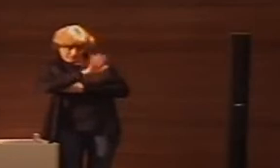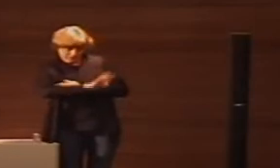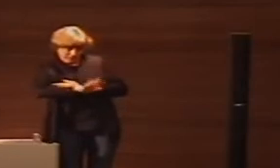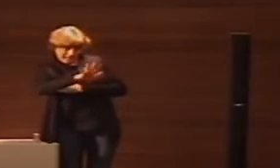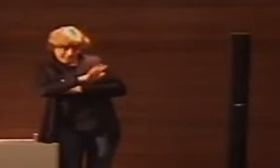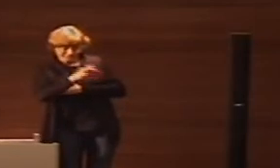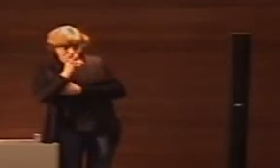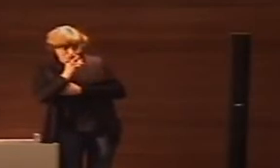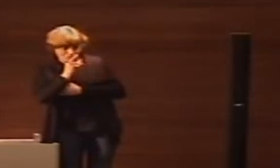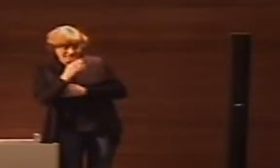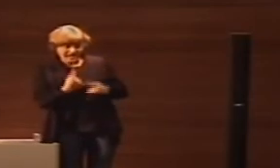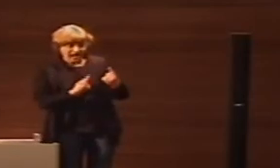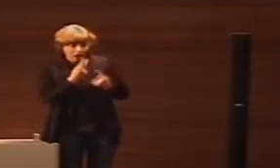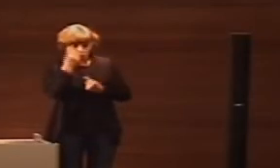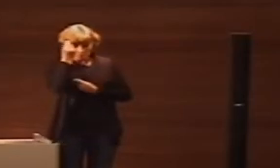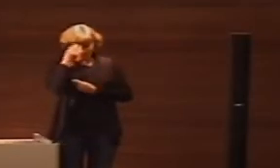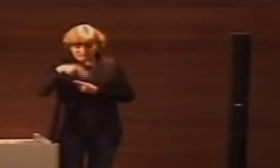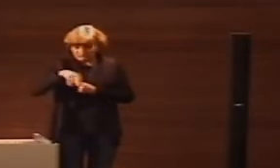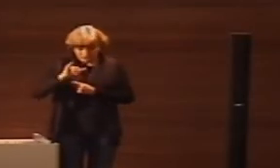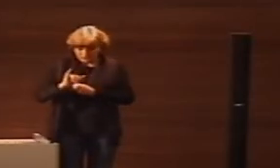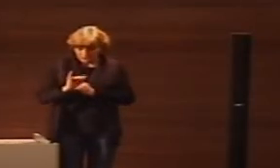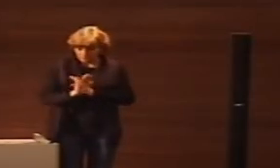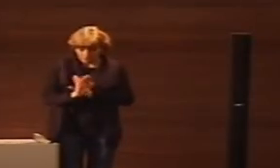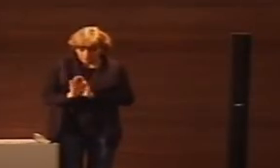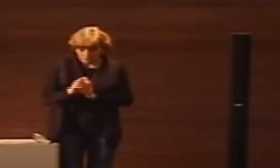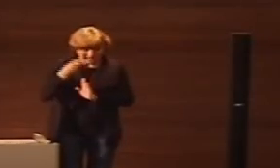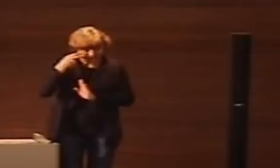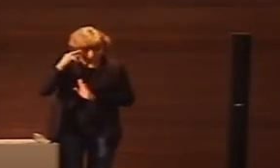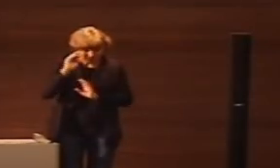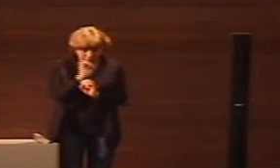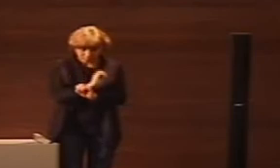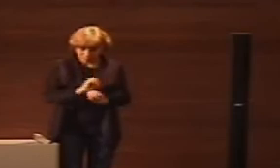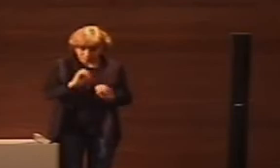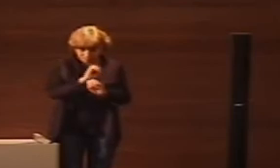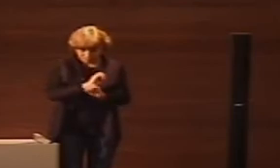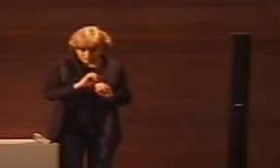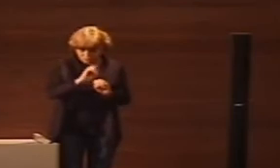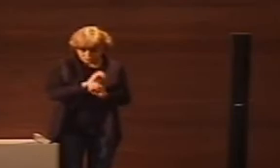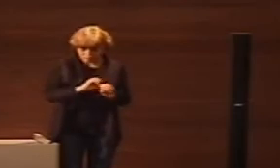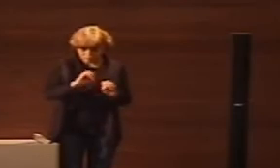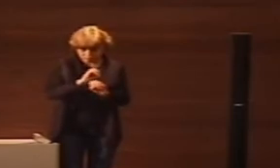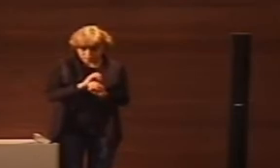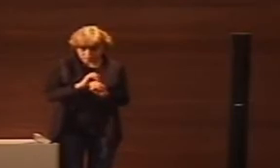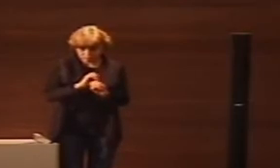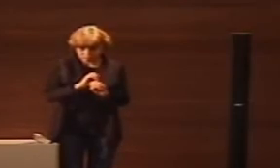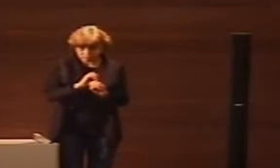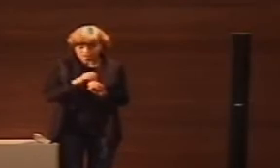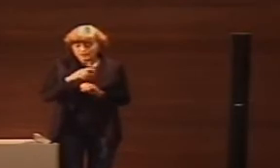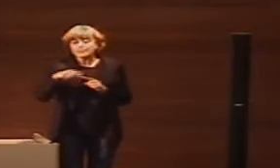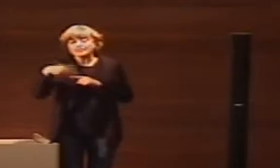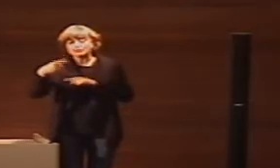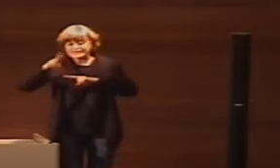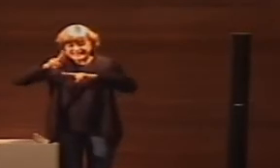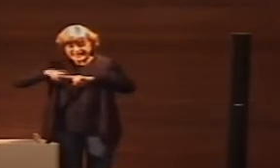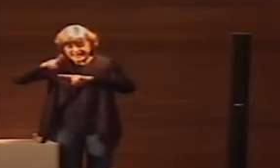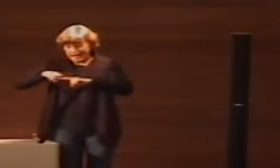tan generalizado, en algunas partes ni siquiera existen experiencias piloto. Ese es un punto, ¿no? Luego veremos. Los que están en negrita los voy a abordar